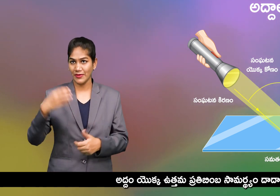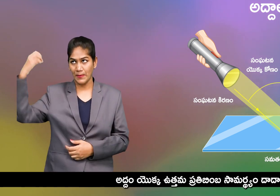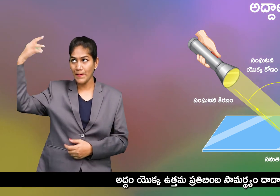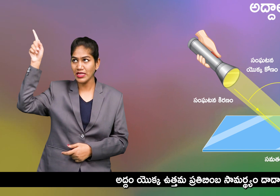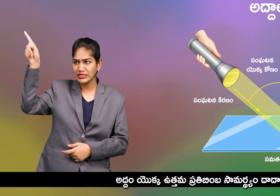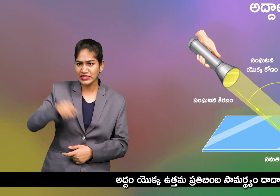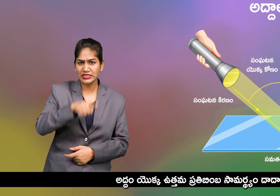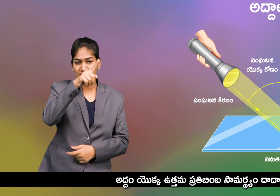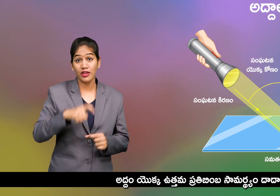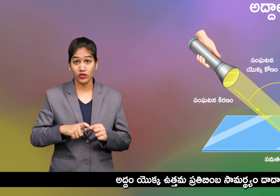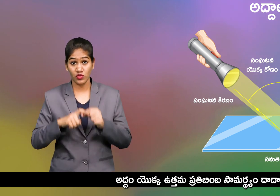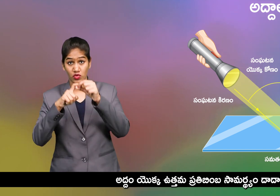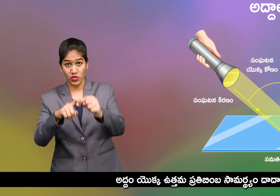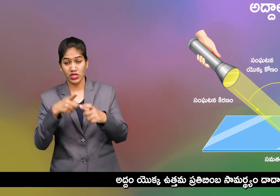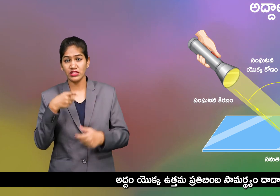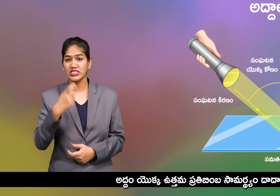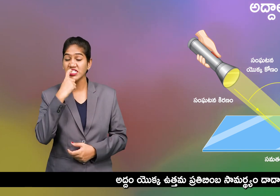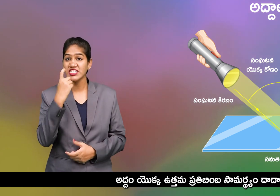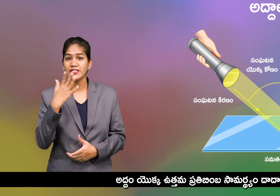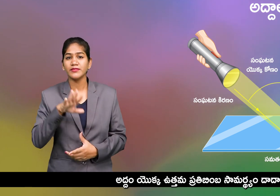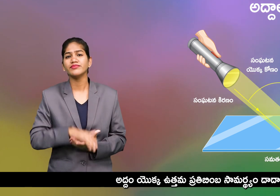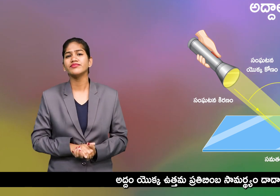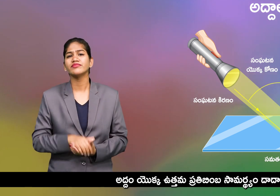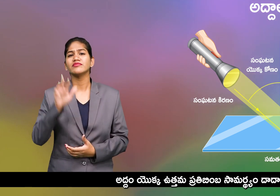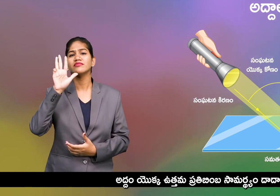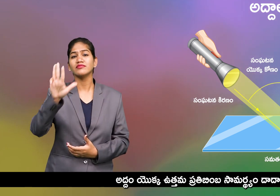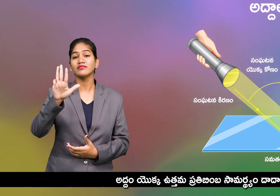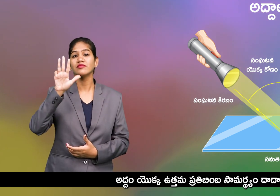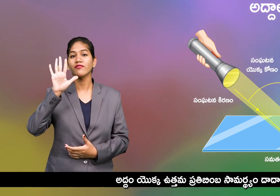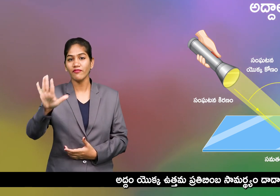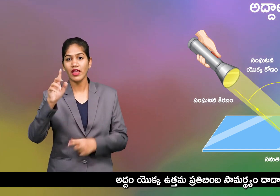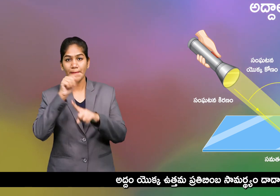అద్దం యొక్క ఉత్తమ ప్రతిబింబ సామర్థ్యం దాదాపు 95%.